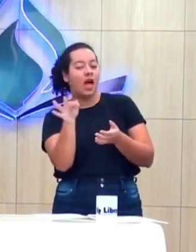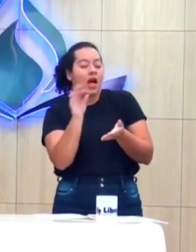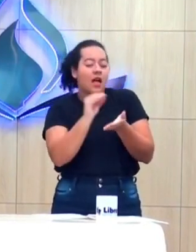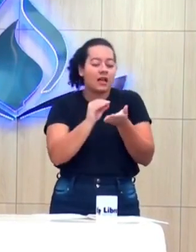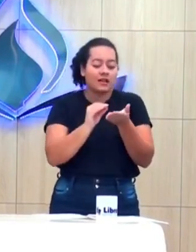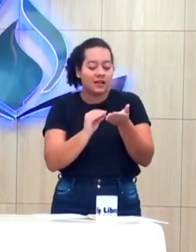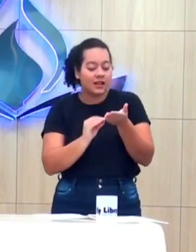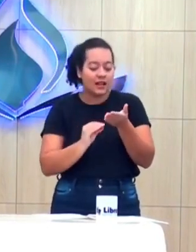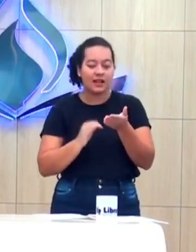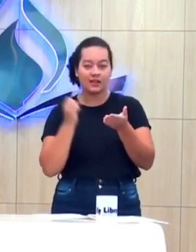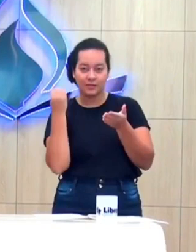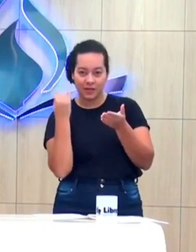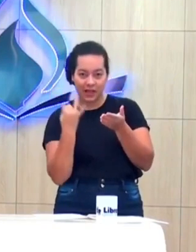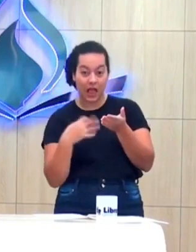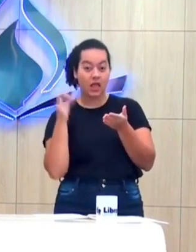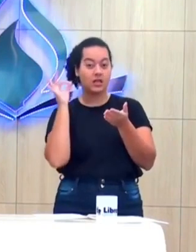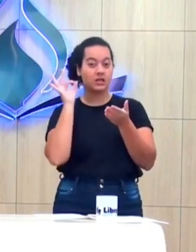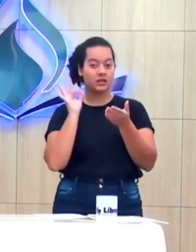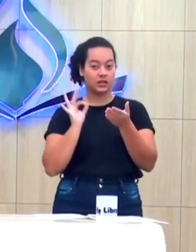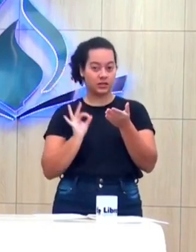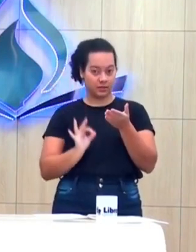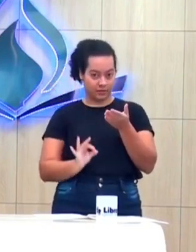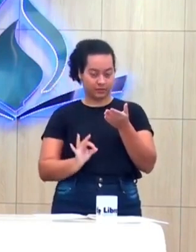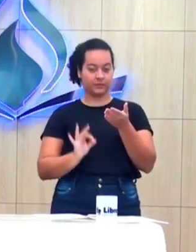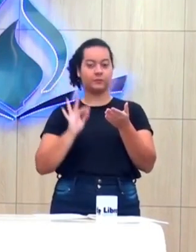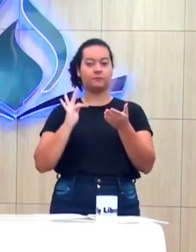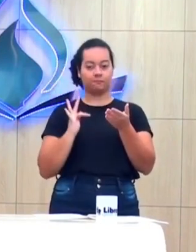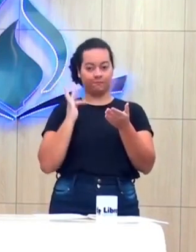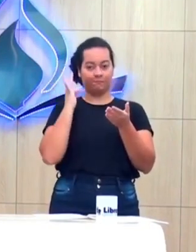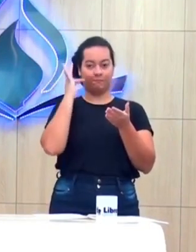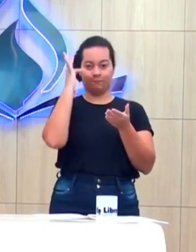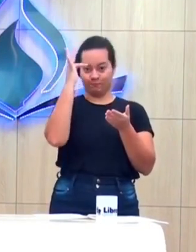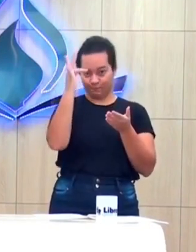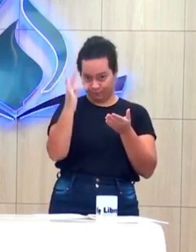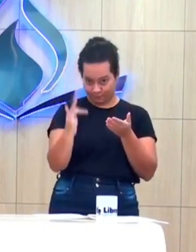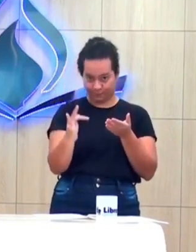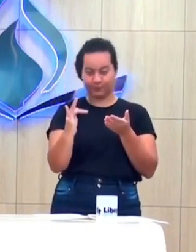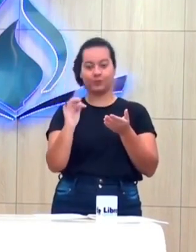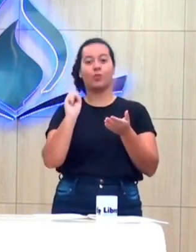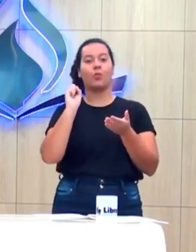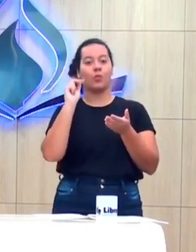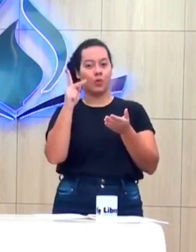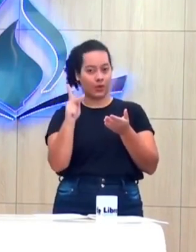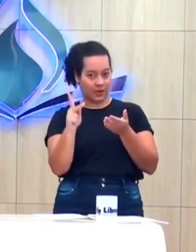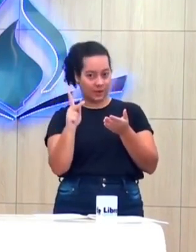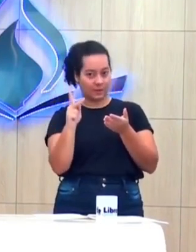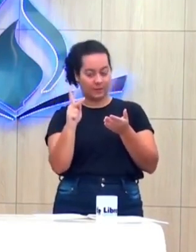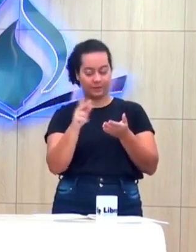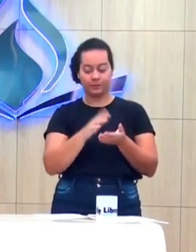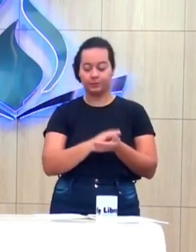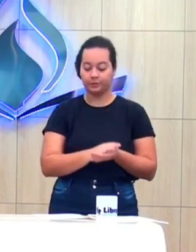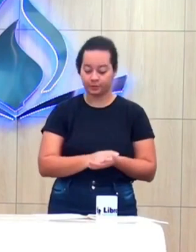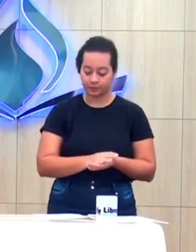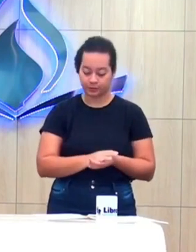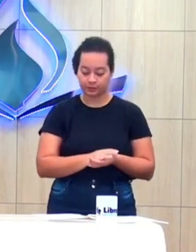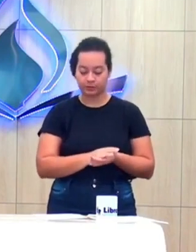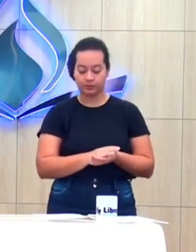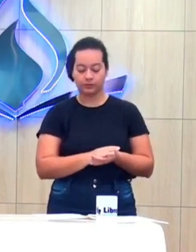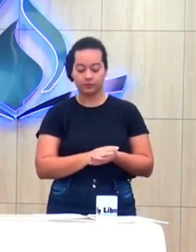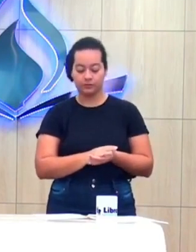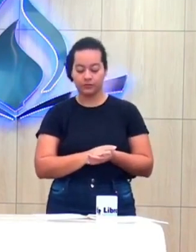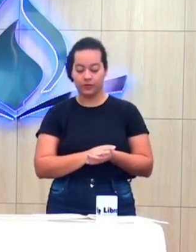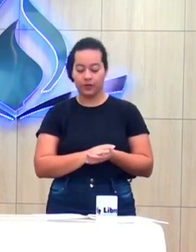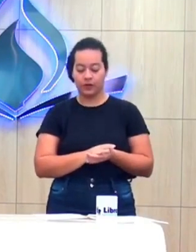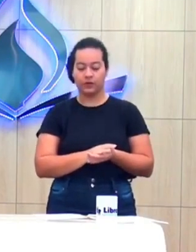detalhes, essas informações, estaremos passando para vocês nos próximos programas.